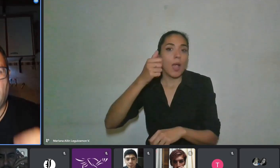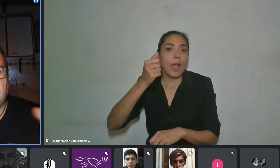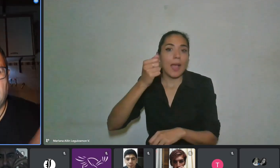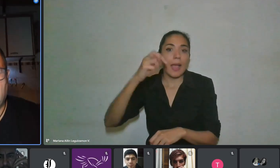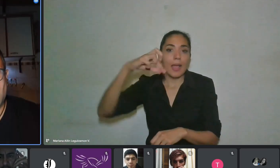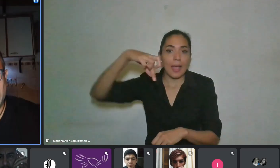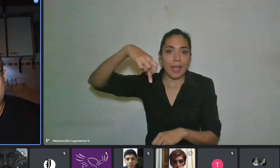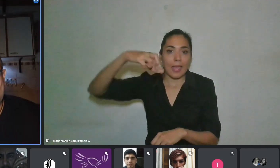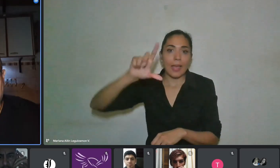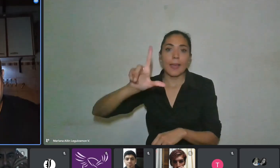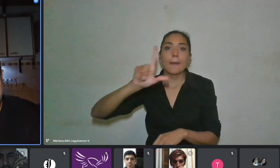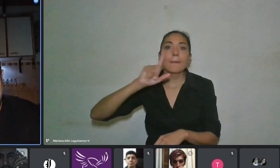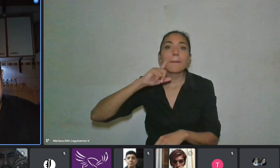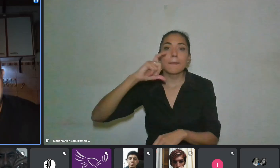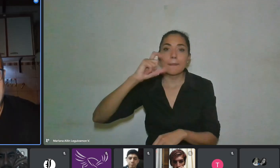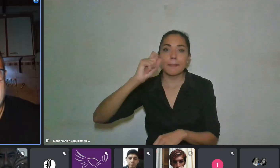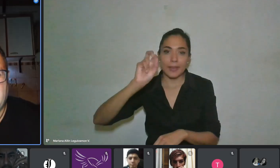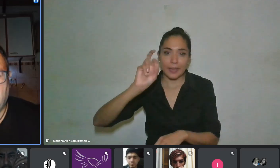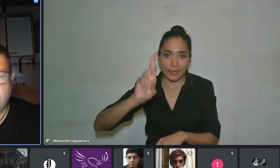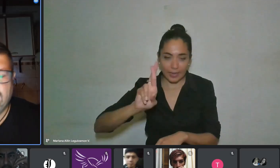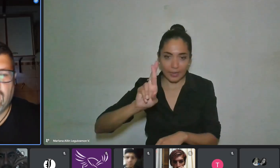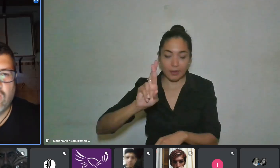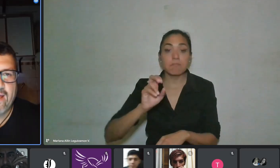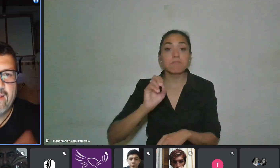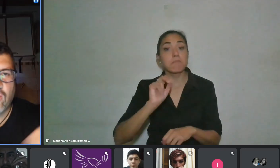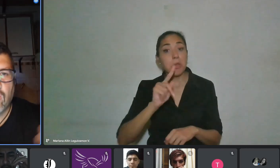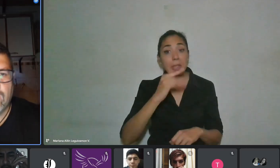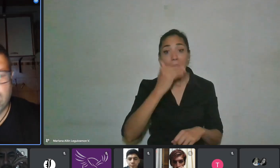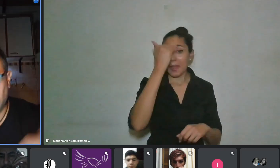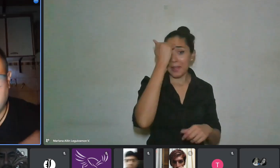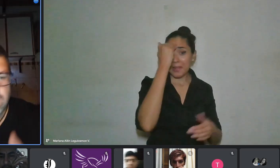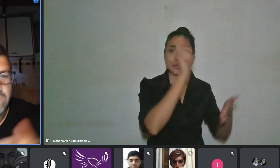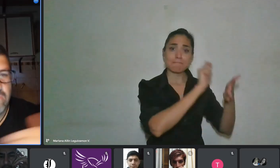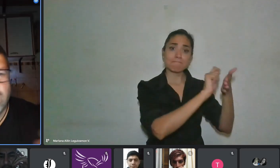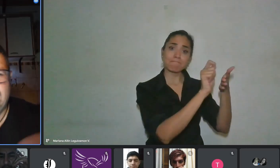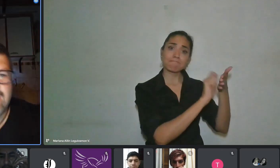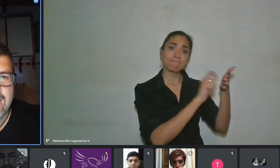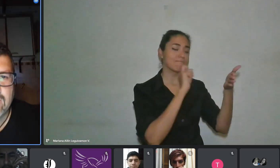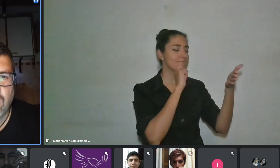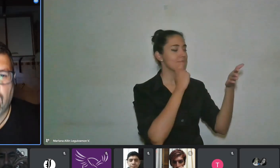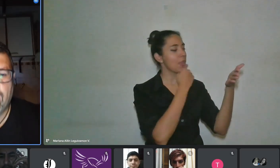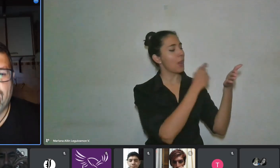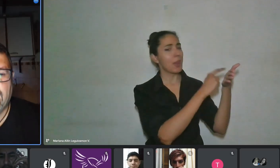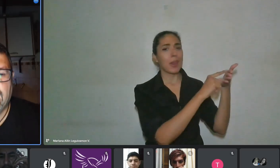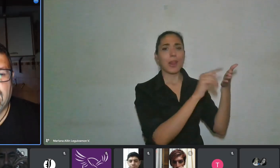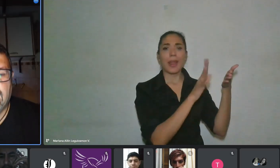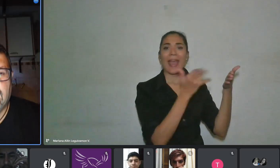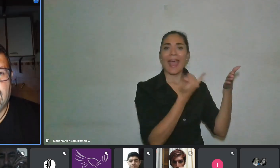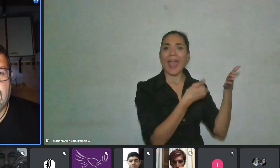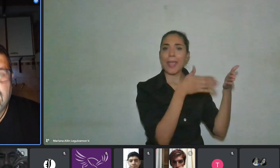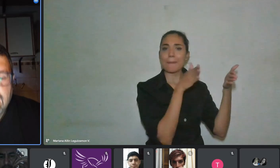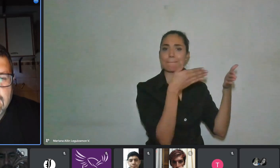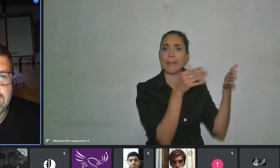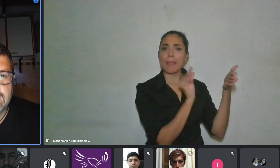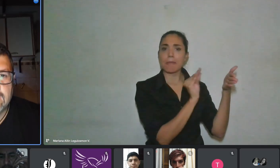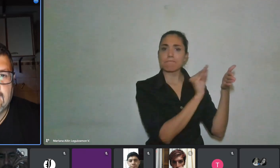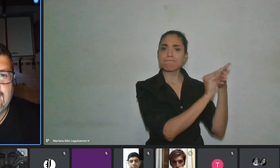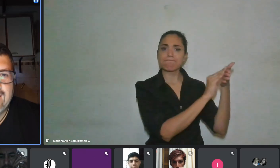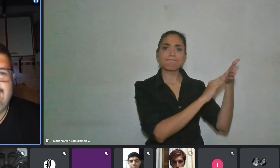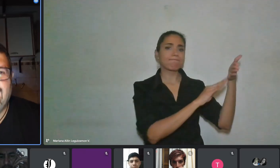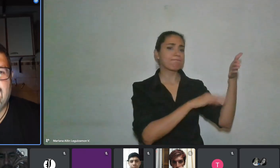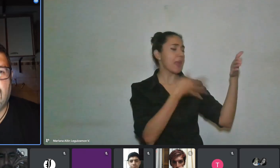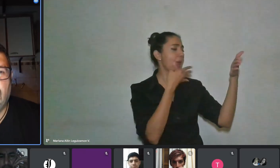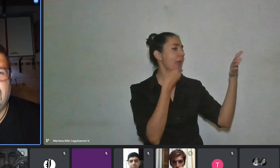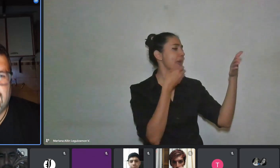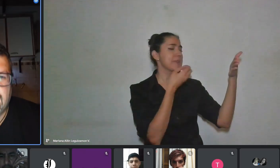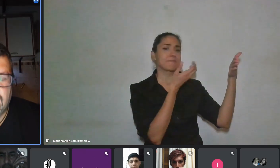una constitución hermosamente escrita, muy decorada, con bandera y todo, y queda